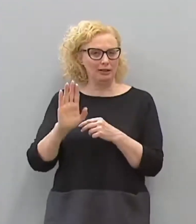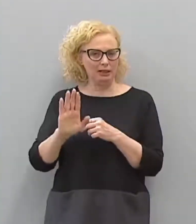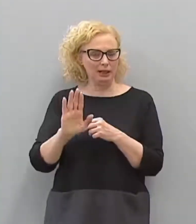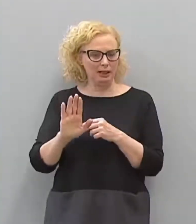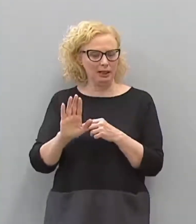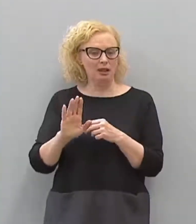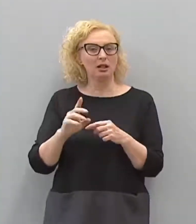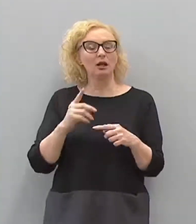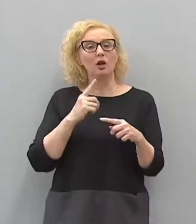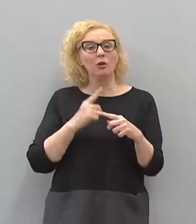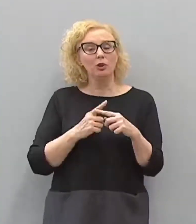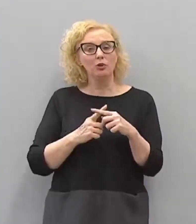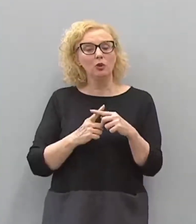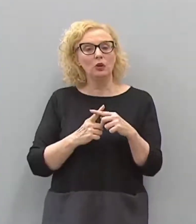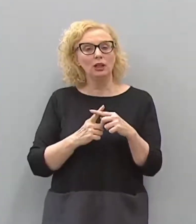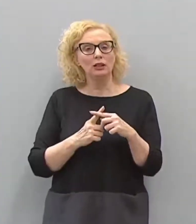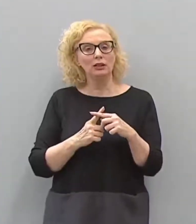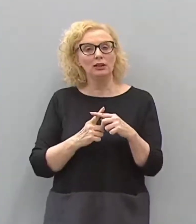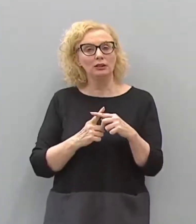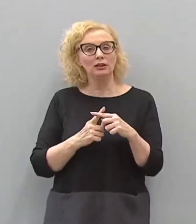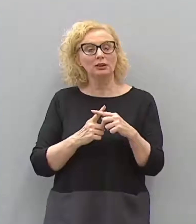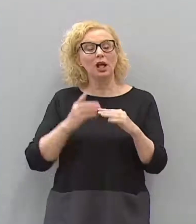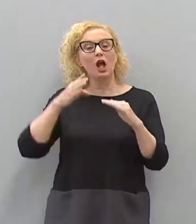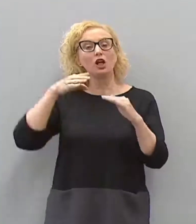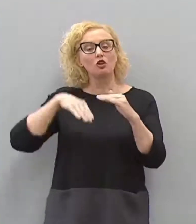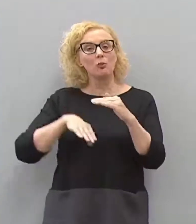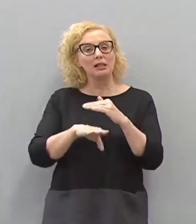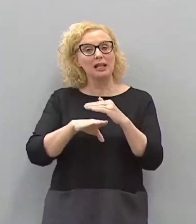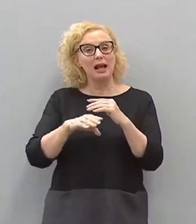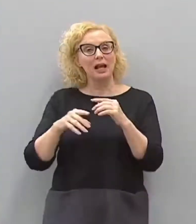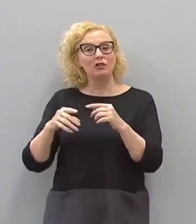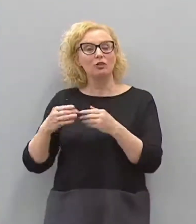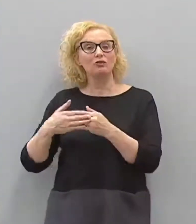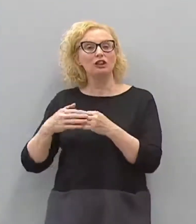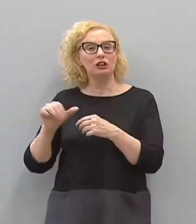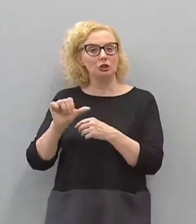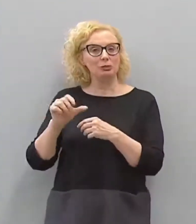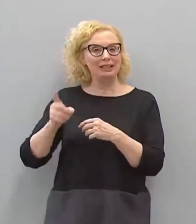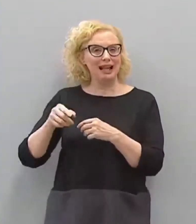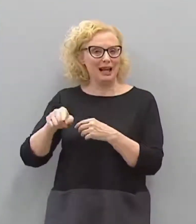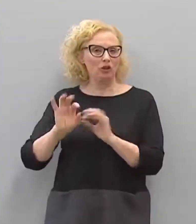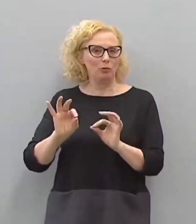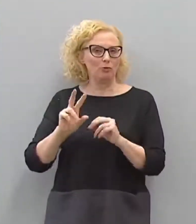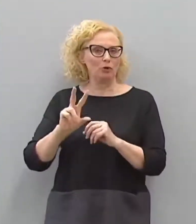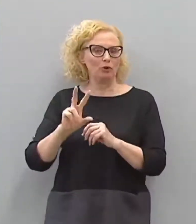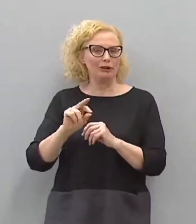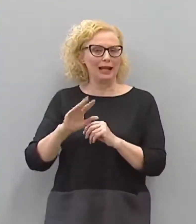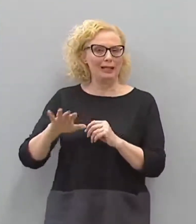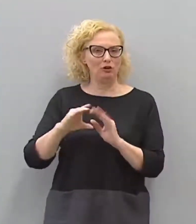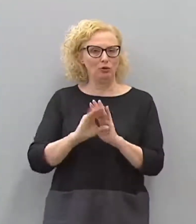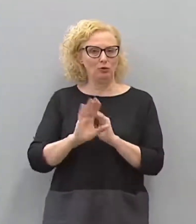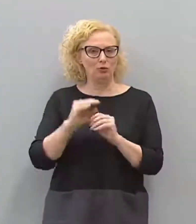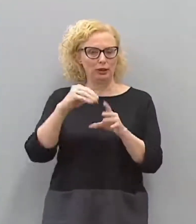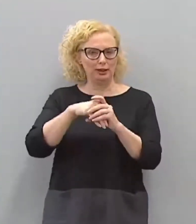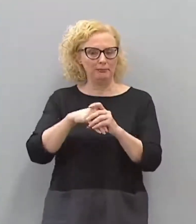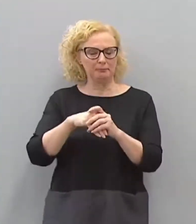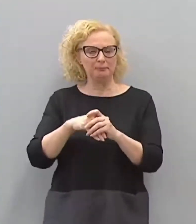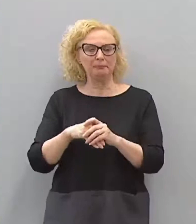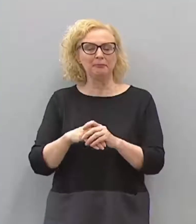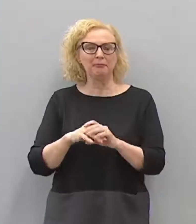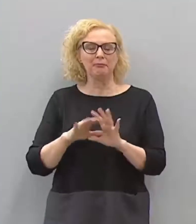nonché la sottopasso la località di spini di gardolo sono su trento su trento però in questo